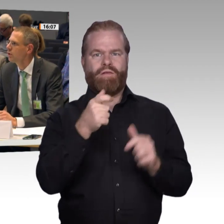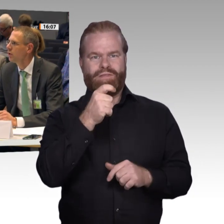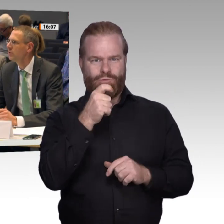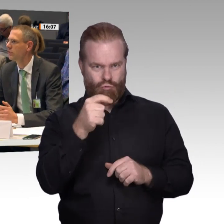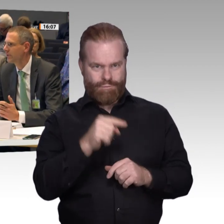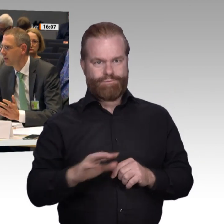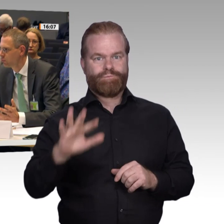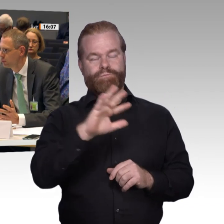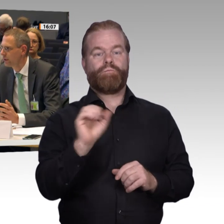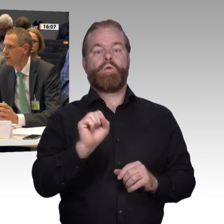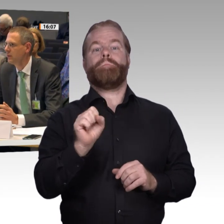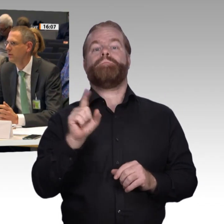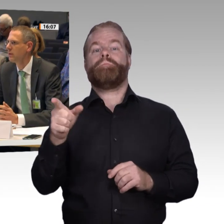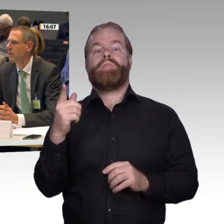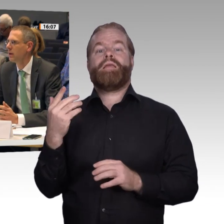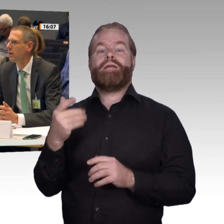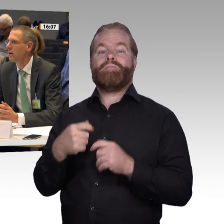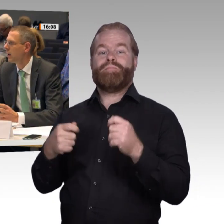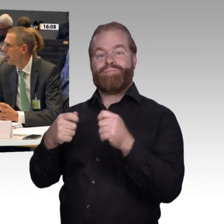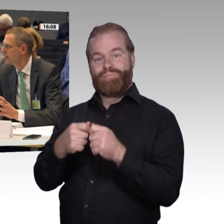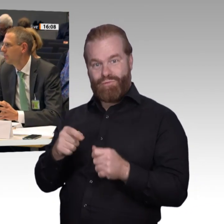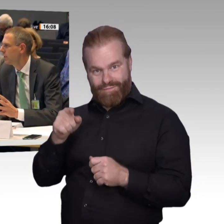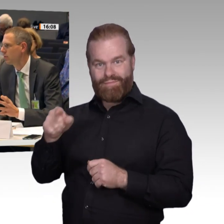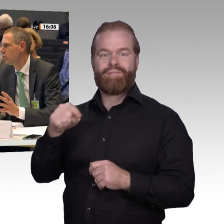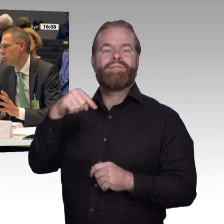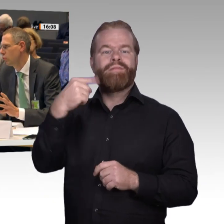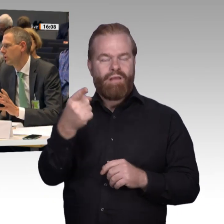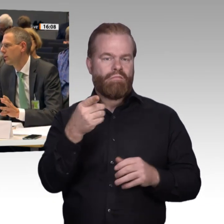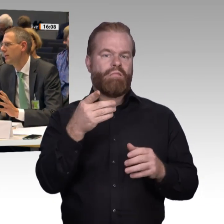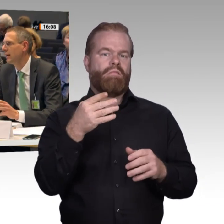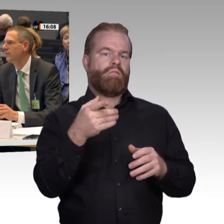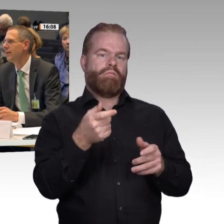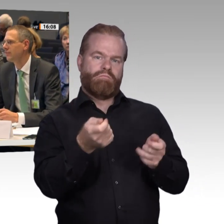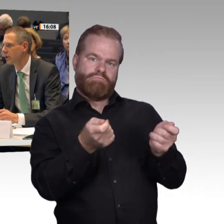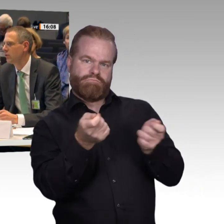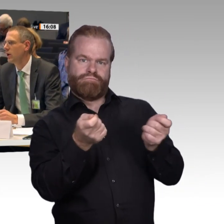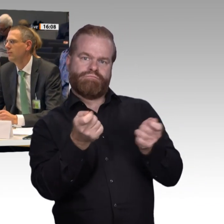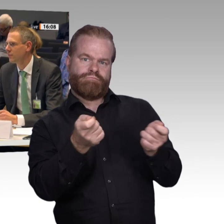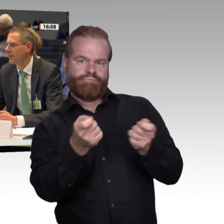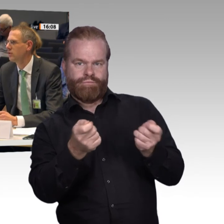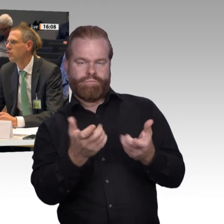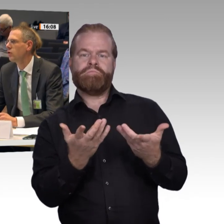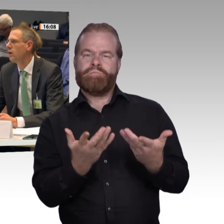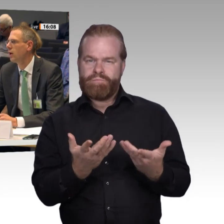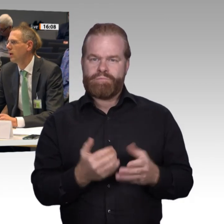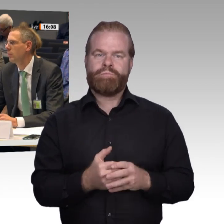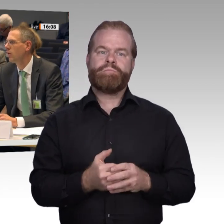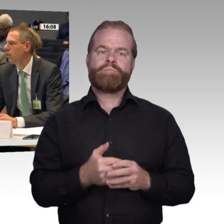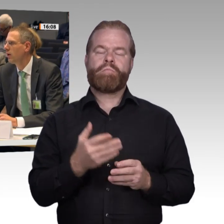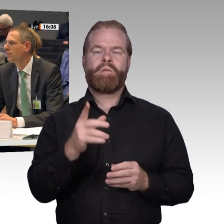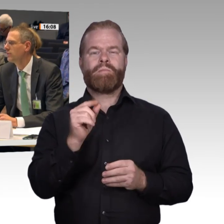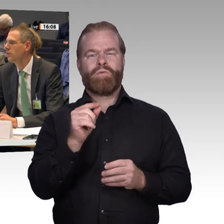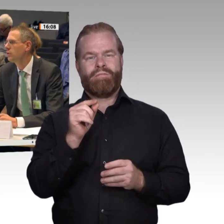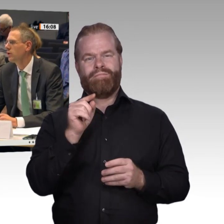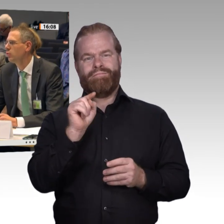der eben bedeutet, soziale Wohltaten angeblich ohne nennenswerte Wirkungen, faktisch